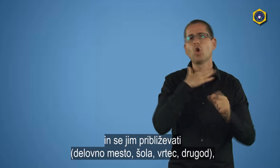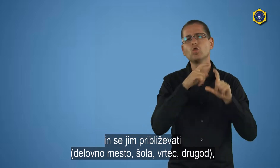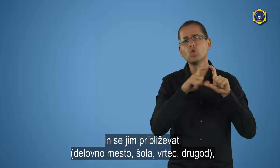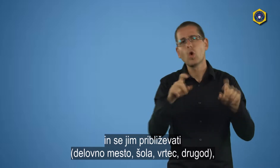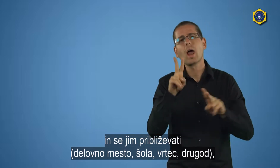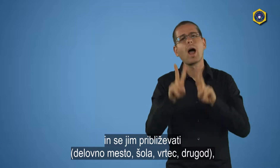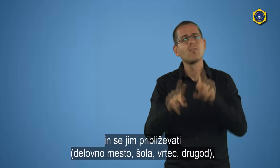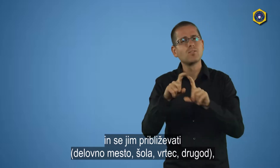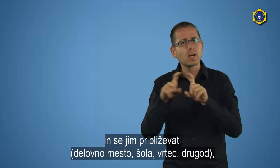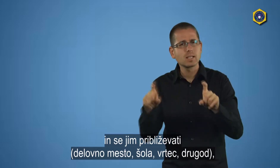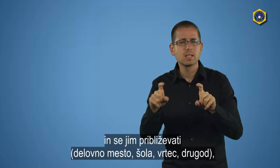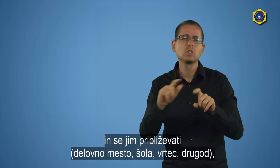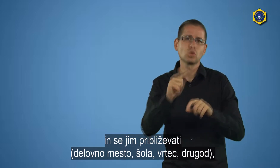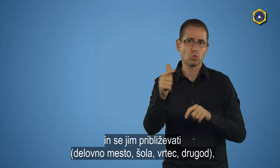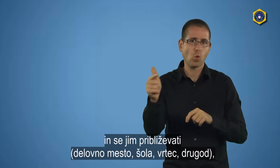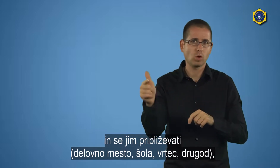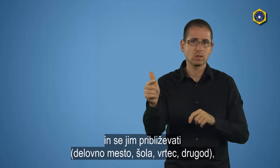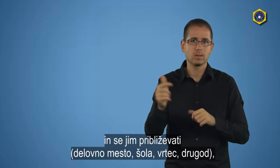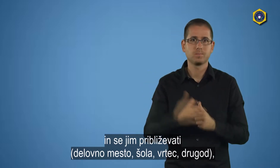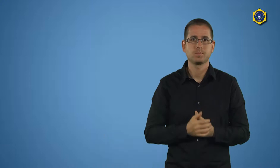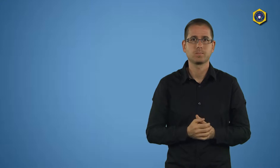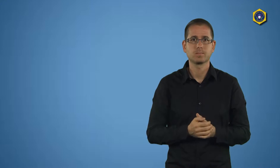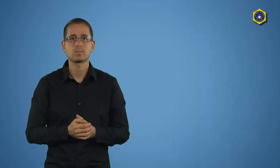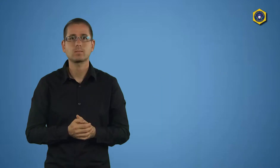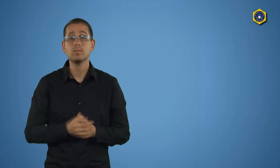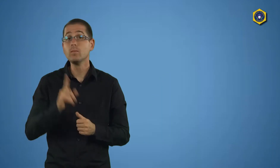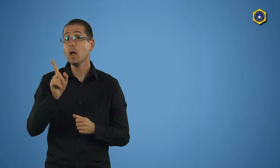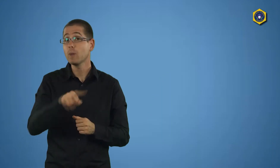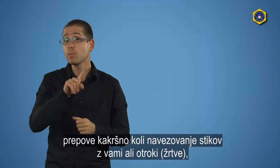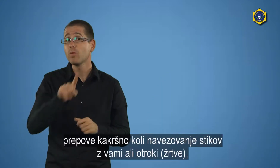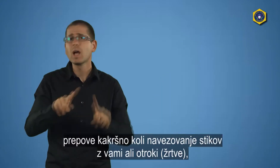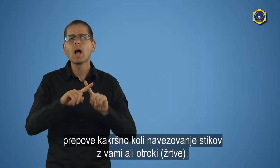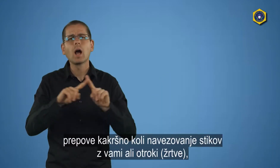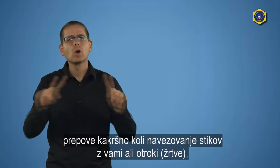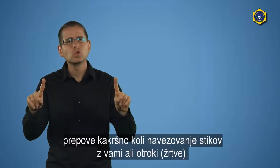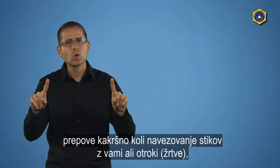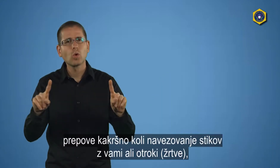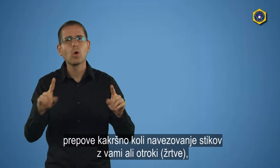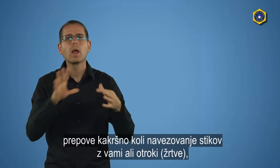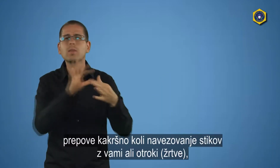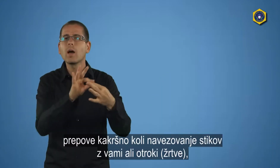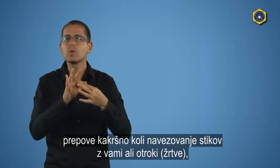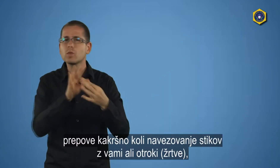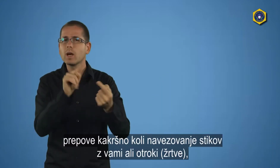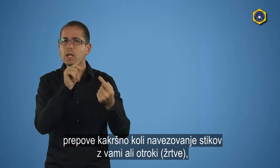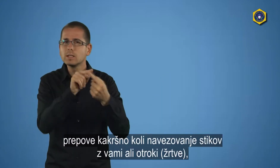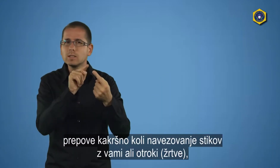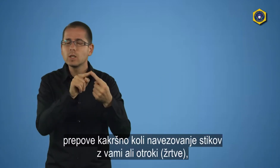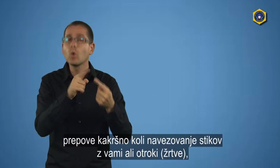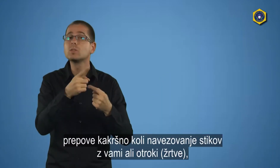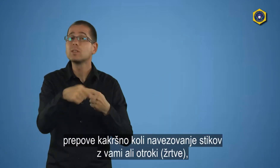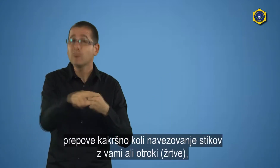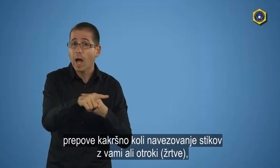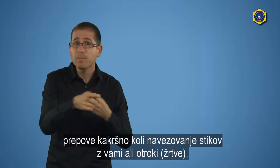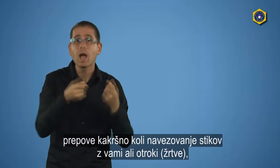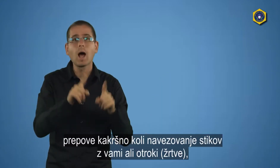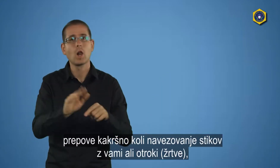šola, vrtec, drugod. Prepove kakršnokoli navezovanje stikov z vami ali otroki